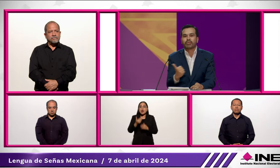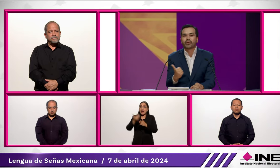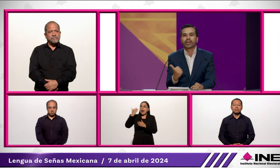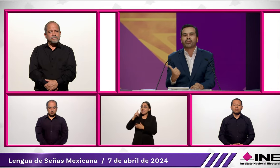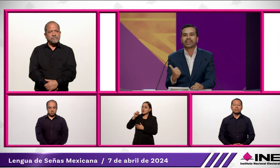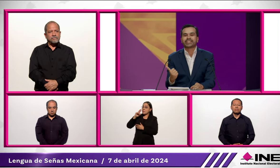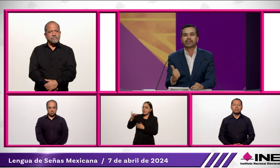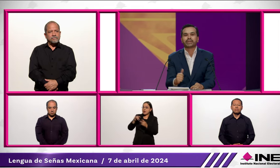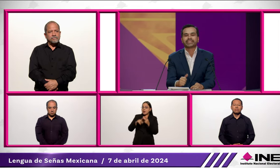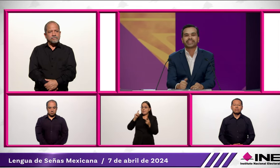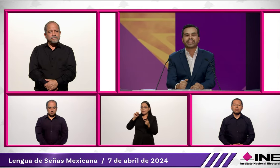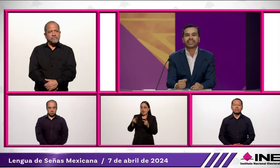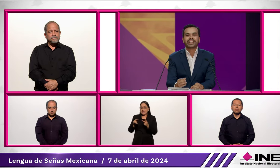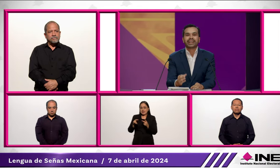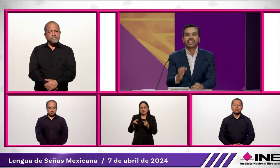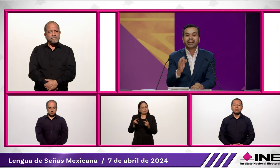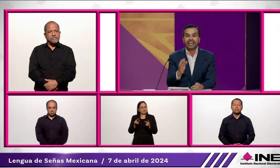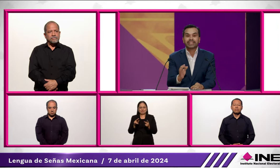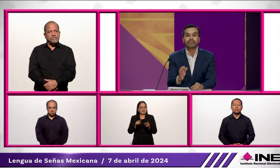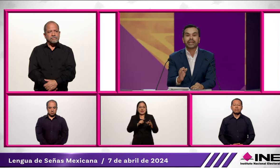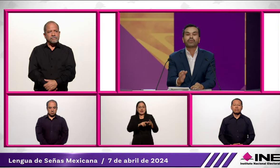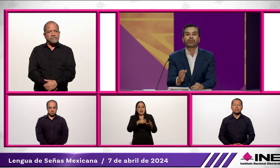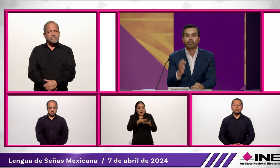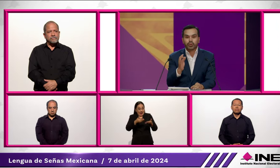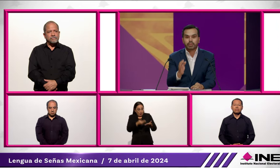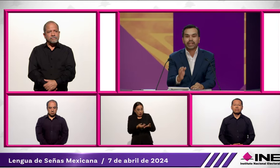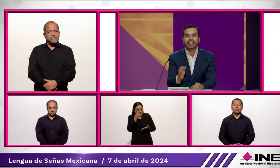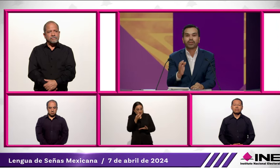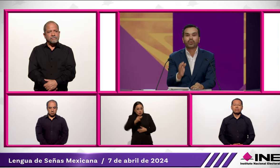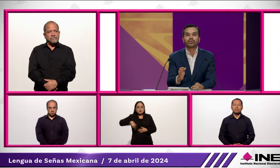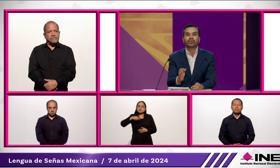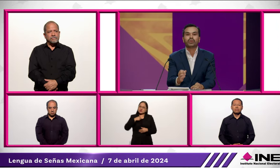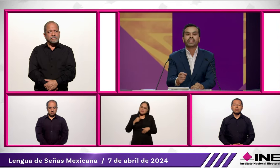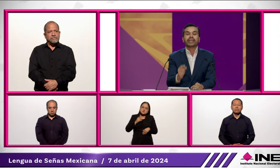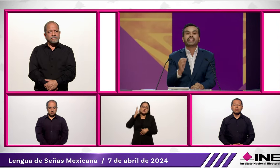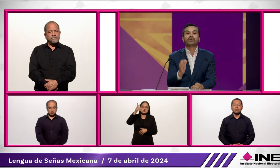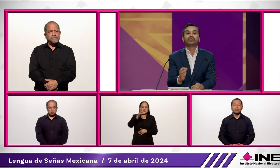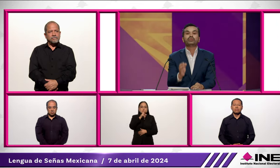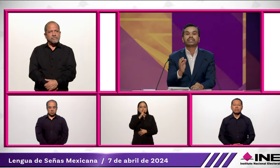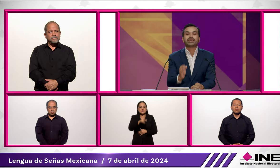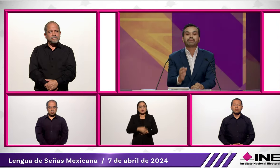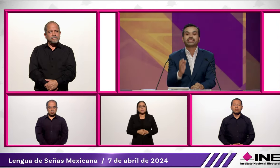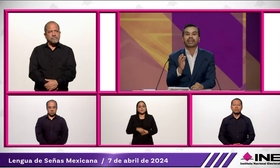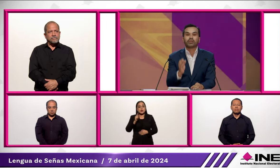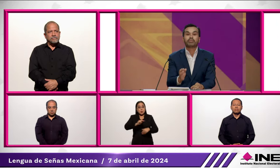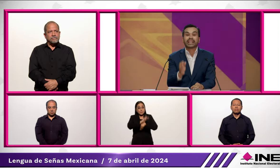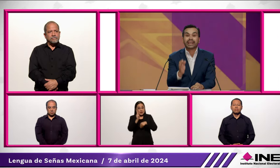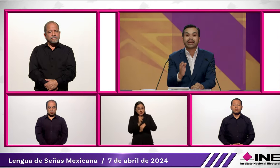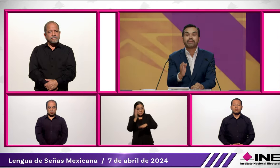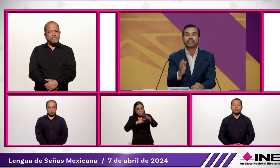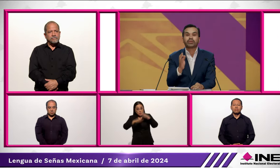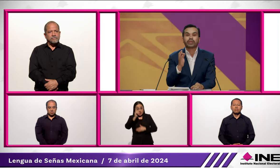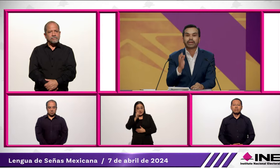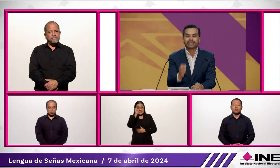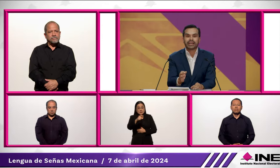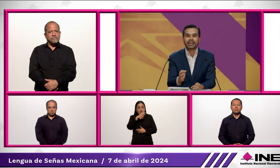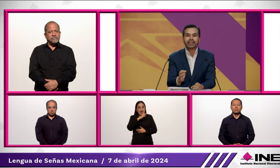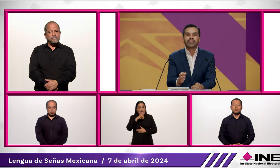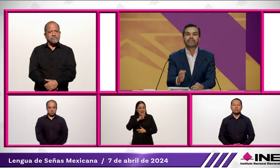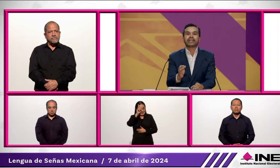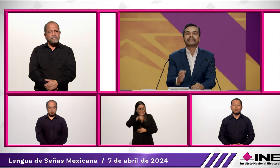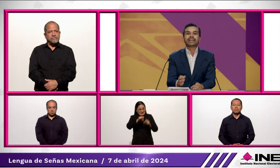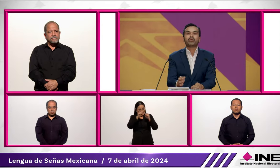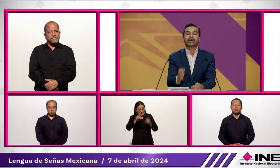y mucho mejor que lo que es en el presente. Y ese México con prosperidad justo incluye un sistema de salud verdaderamente